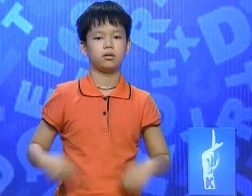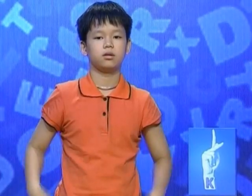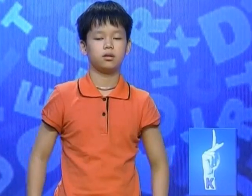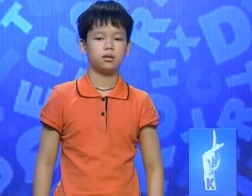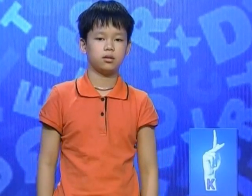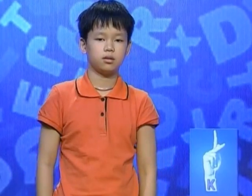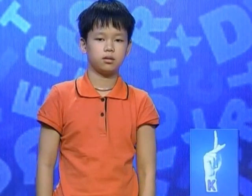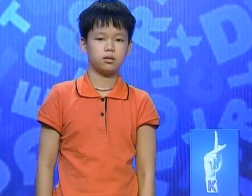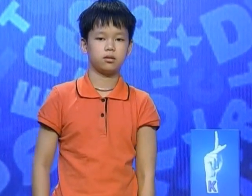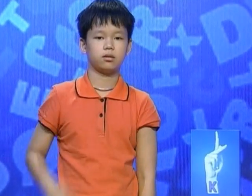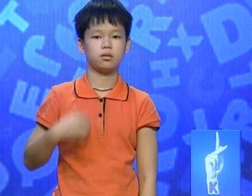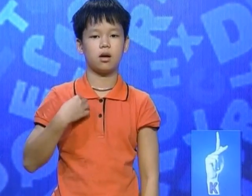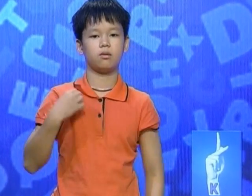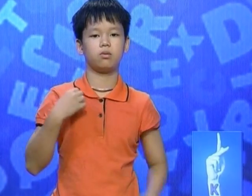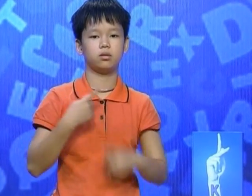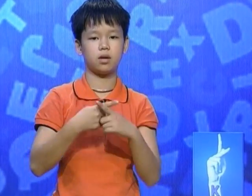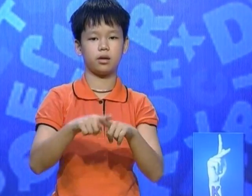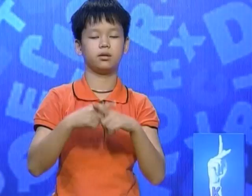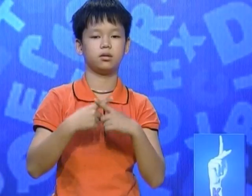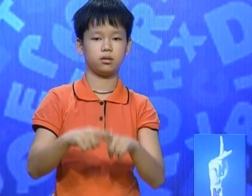Chúng ta học cả ký hiệu áo len nữa.